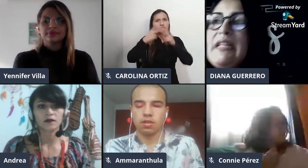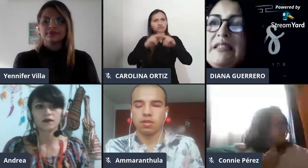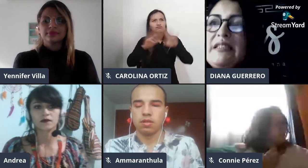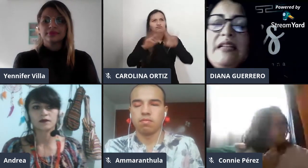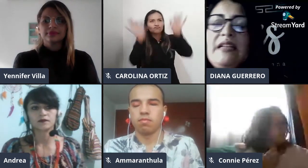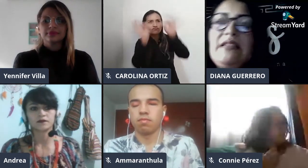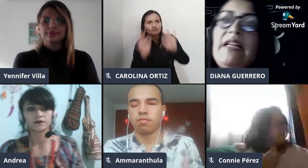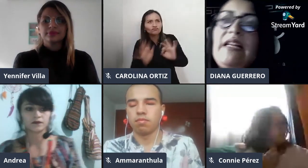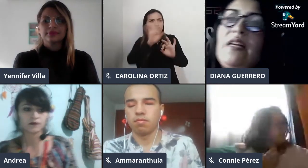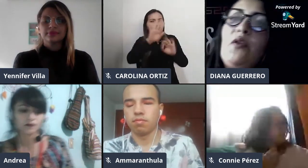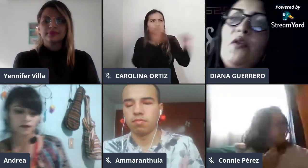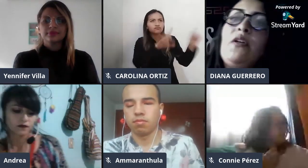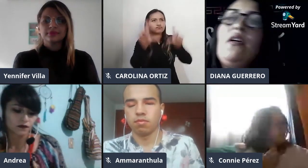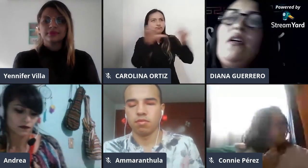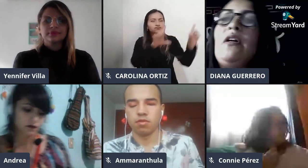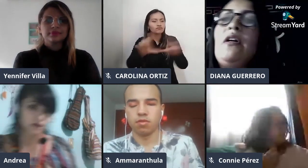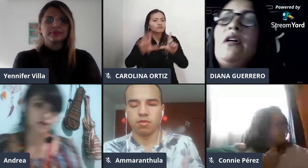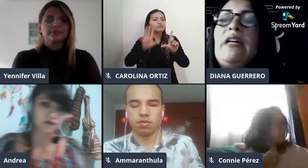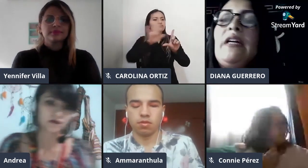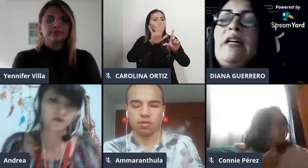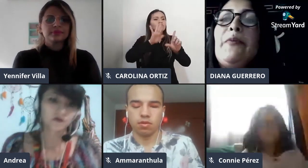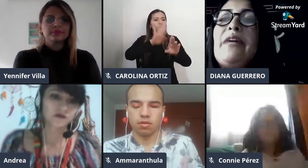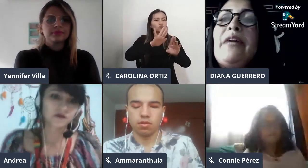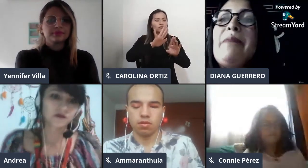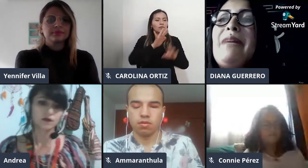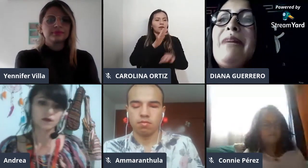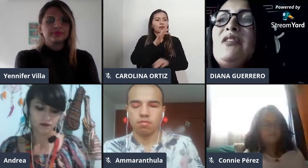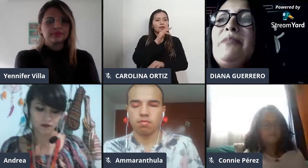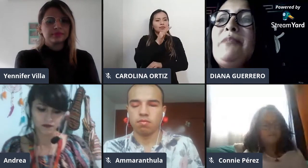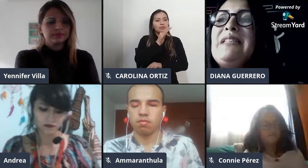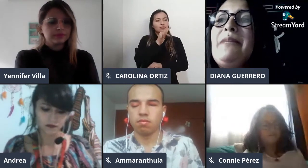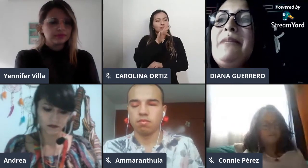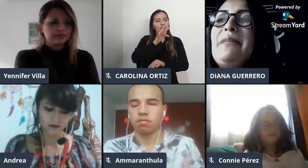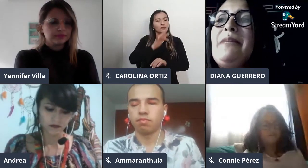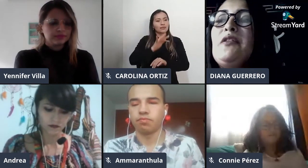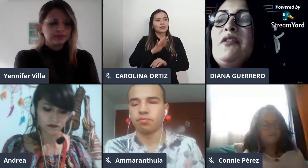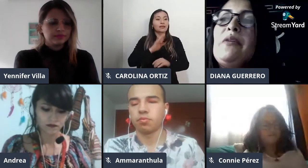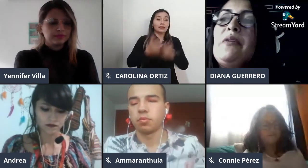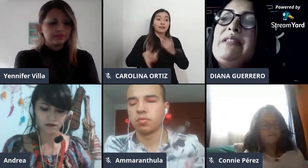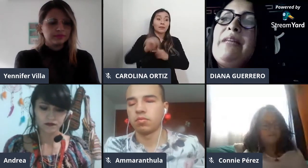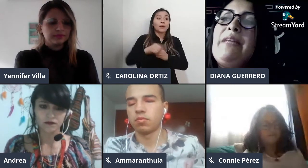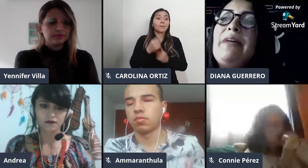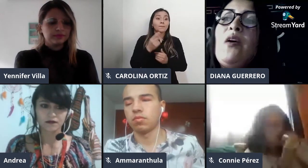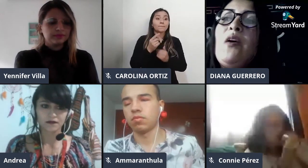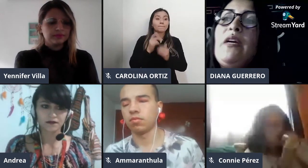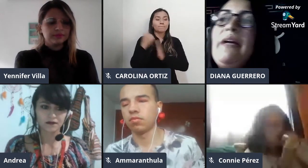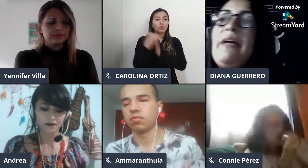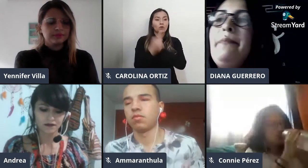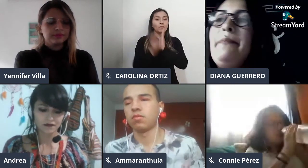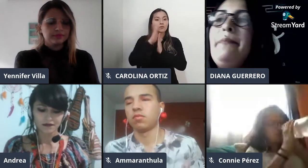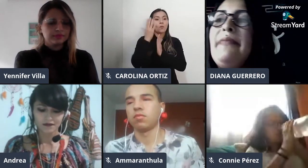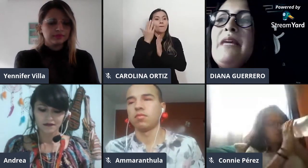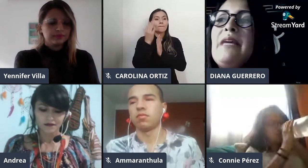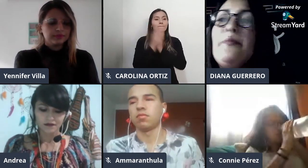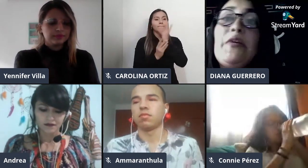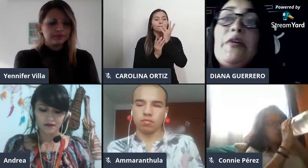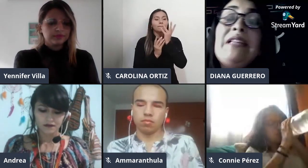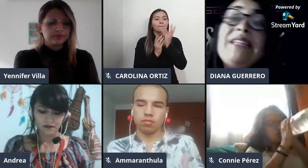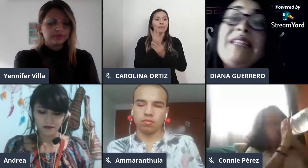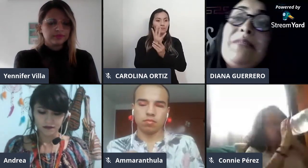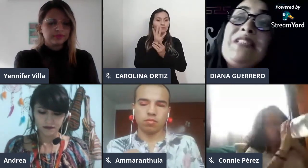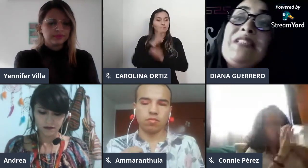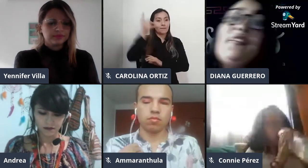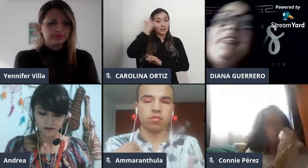los canales digitales de la LECO. Y al programa Manos y Pensamiento de la Universidad Pedagógica por